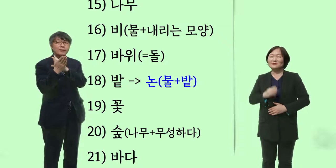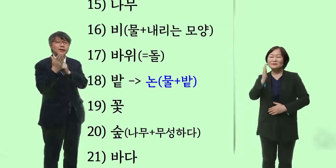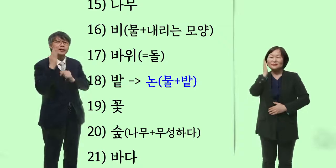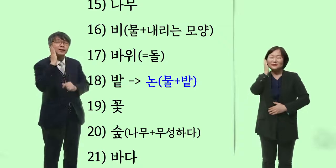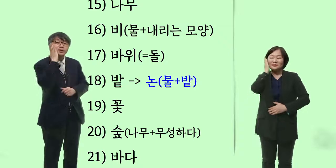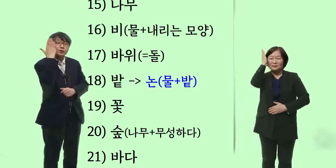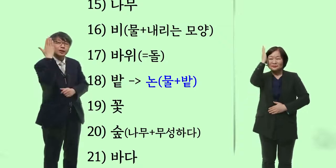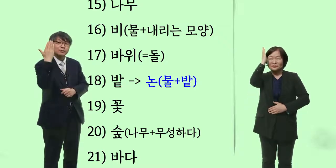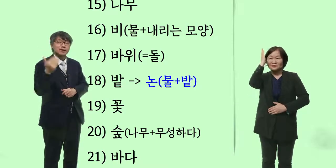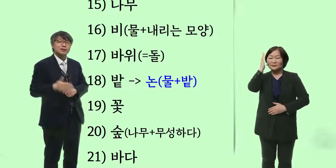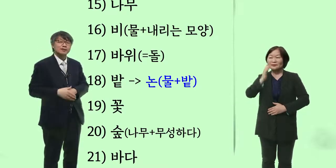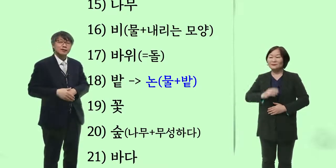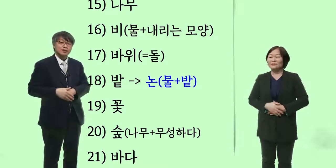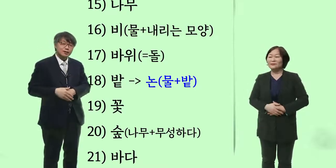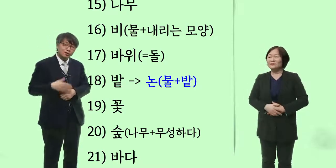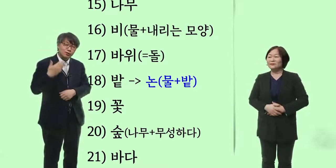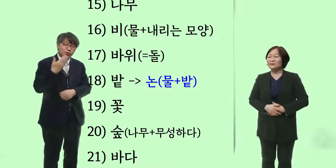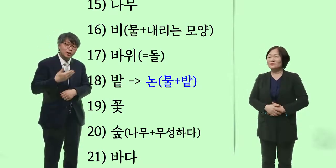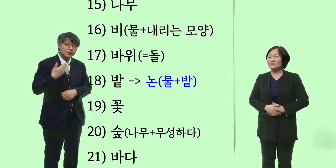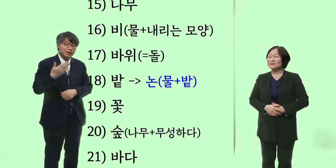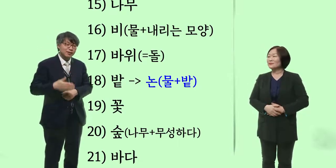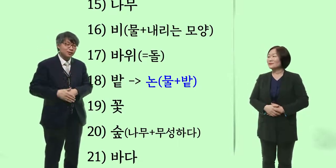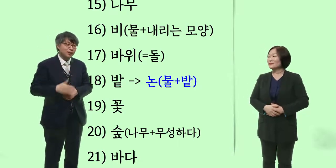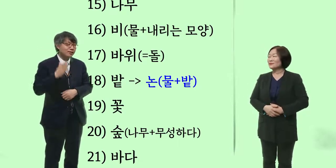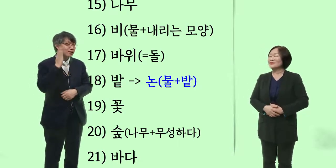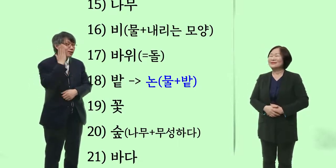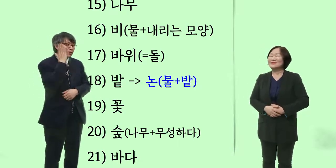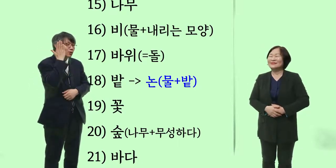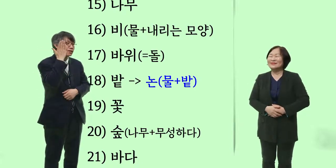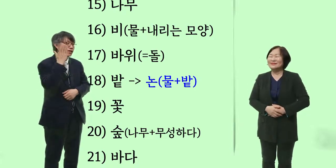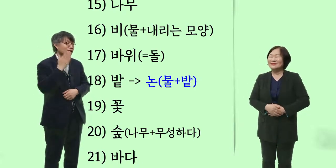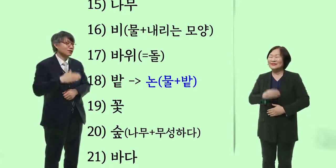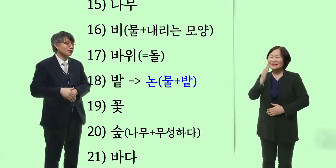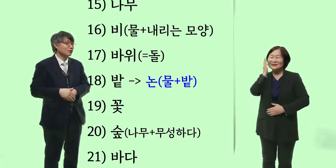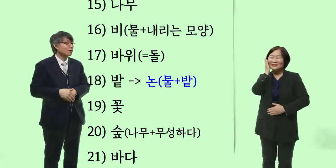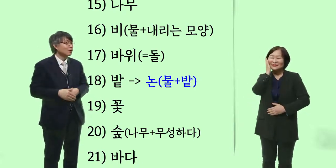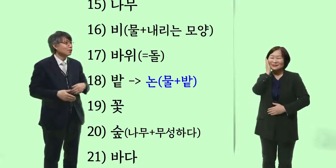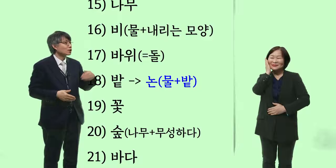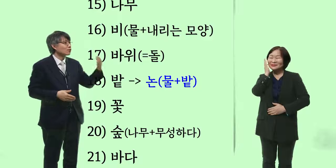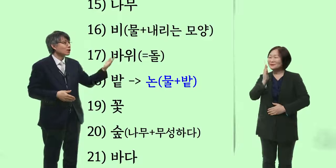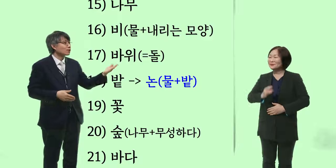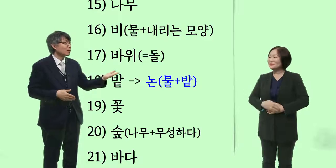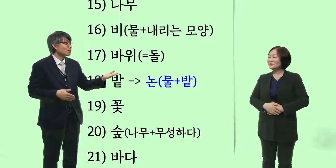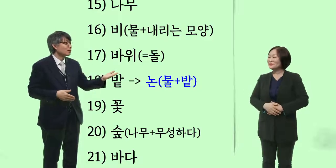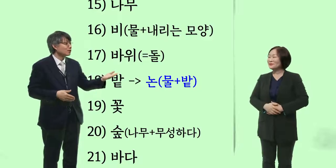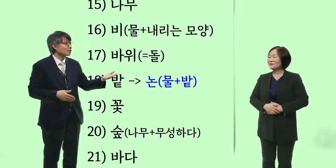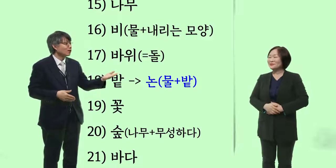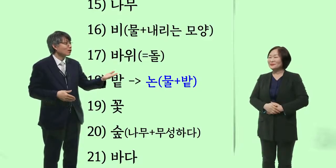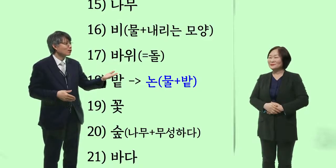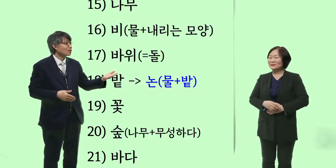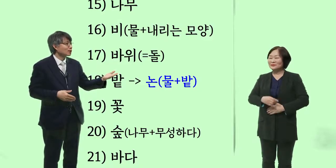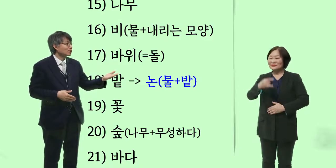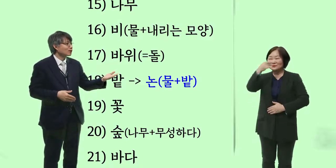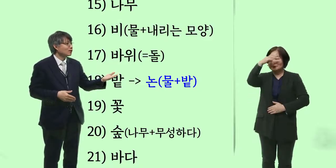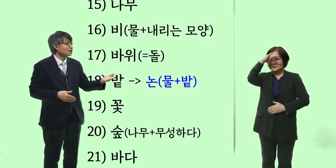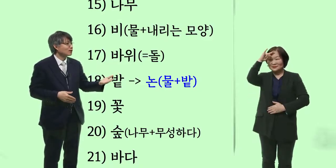남자. 녹색 남자. 제가 얼굴이 녹색은 아니지만 그 녹자가 있어서 그렇고요. 우리 심혜경 권사님은 얼굴 이름이 어떻게 되죠?